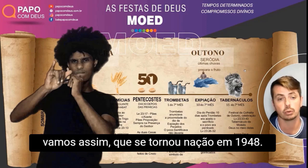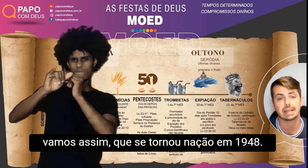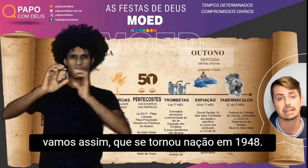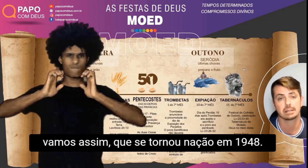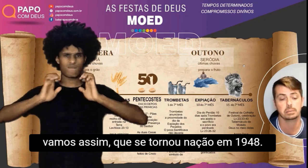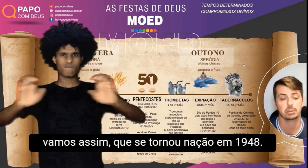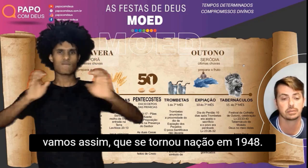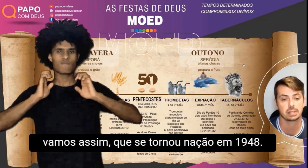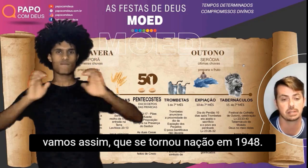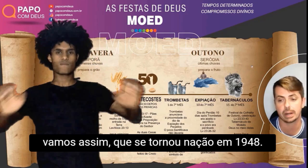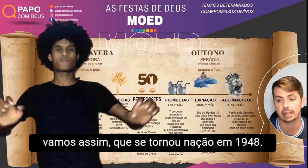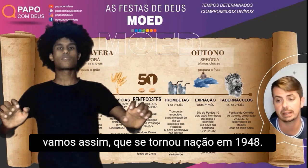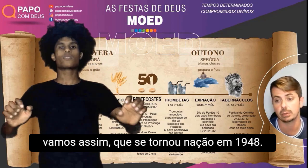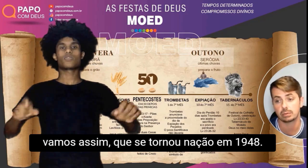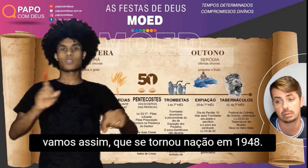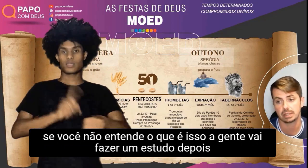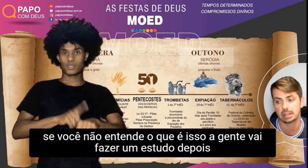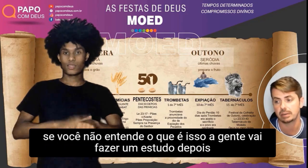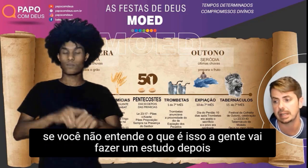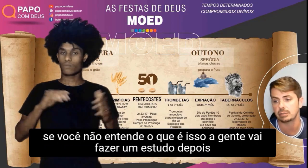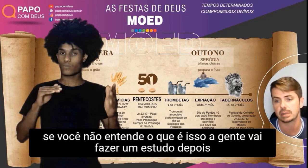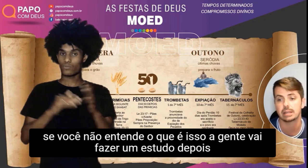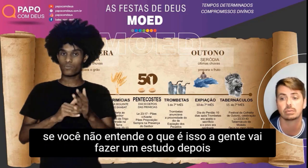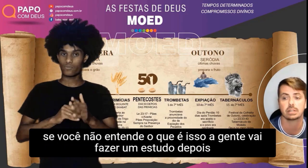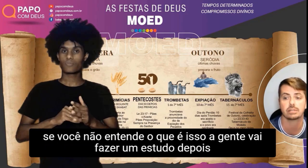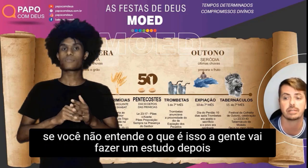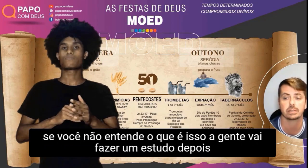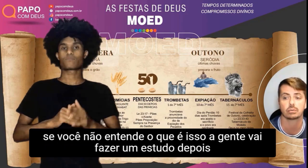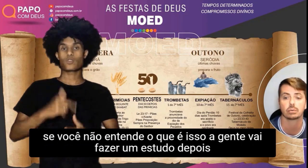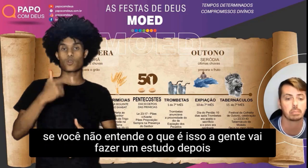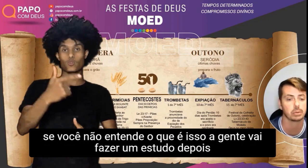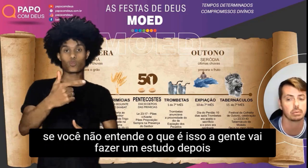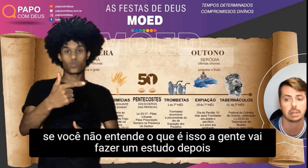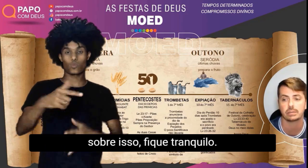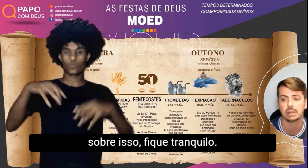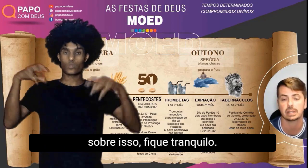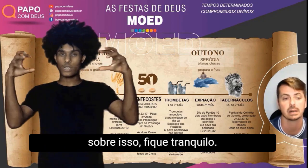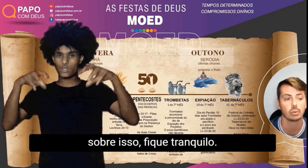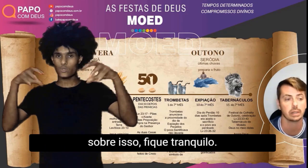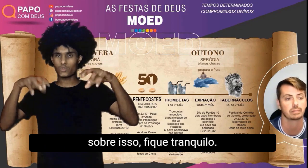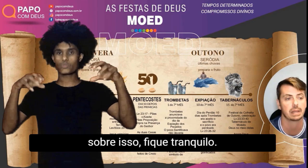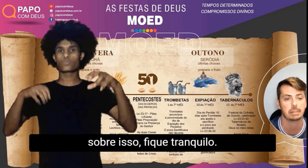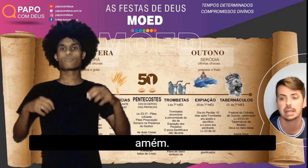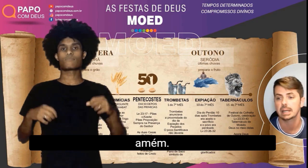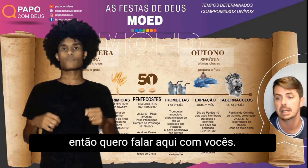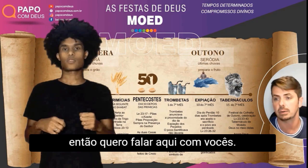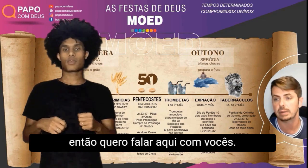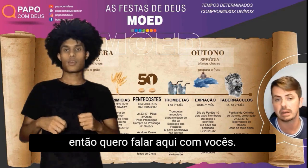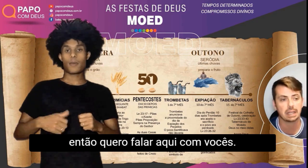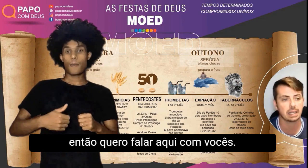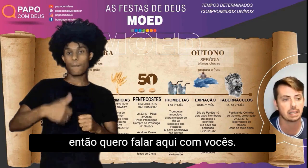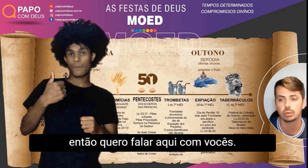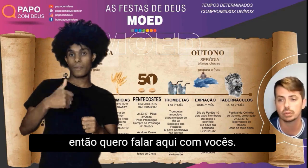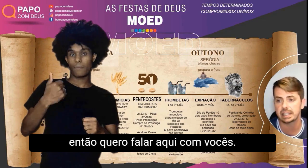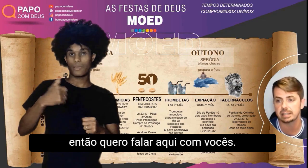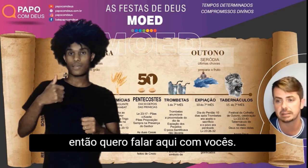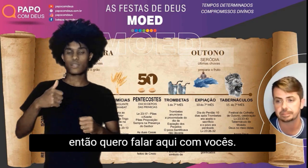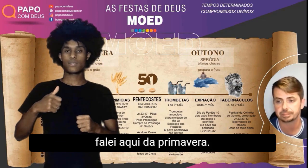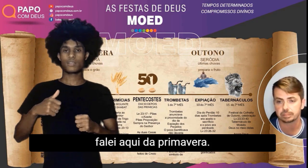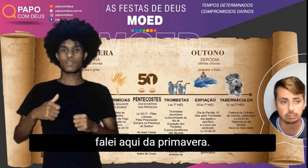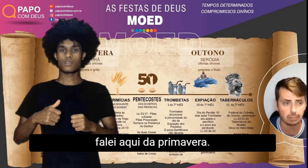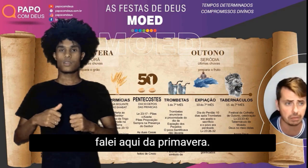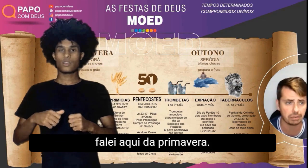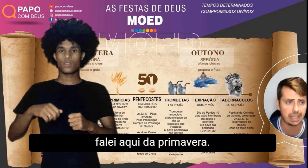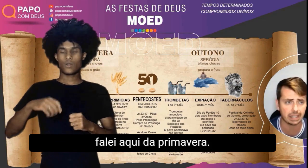se tornou nação em 1948. Se você não entende o que é isso, a gente vai fazer um estudo depois sobre isso, fique tranquilo, amém? Então quero falar aqui com